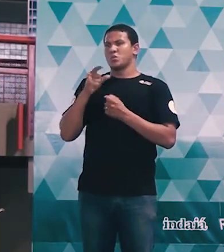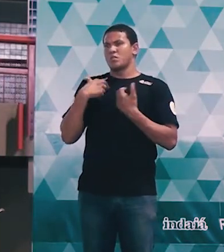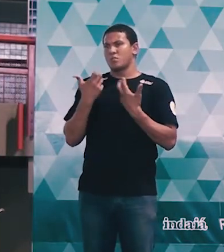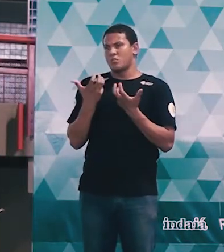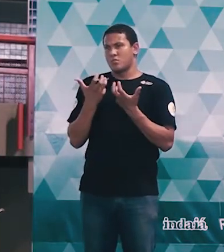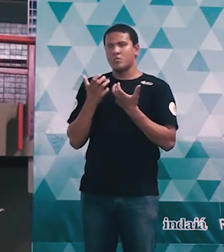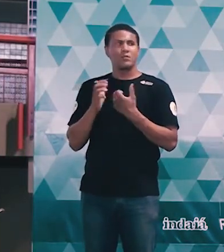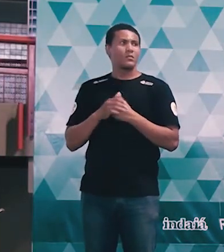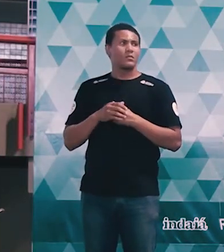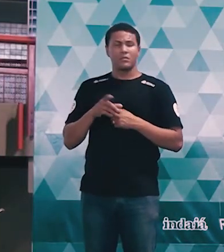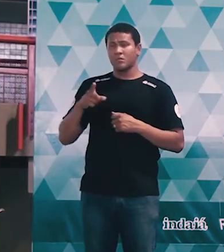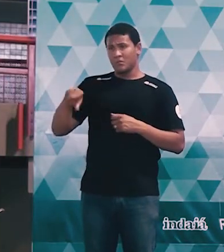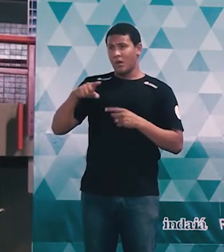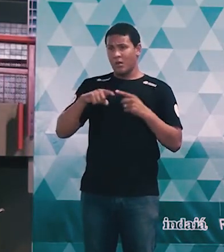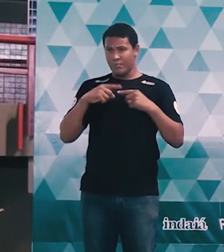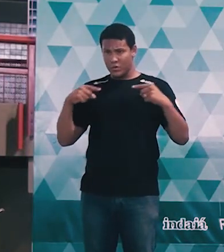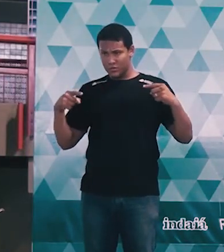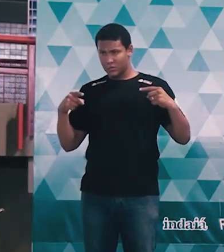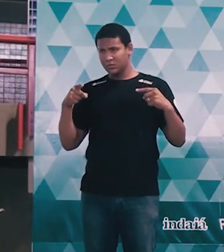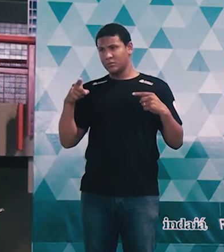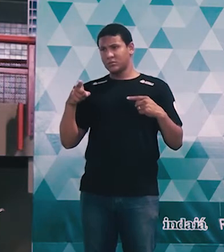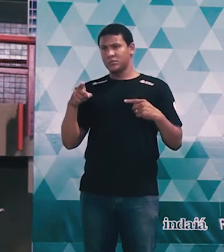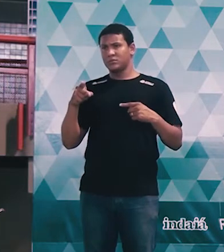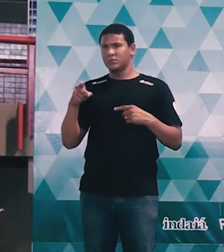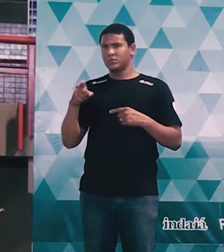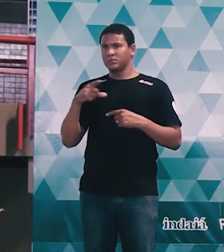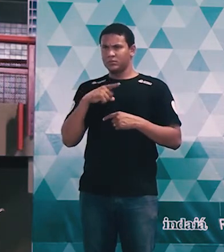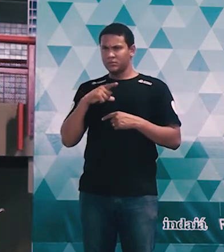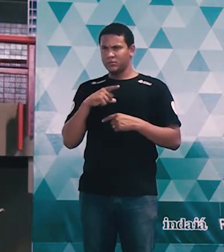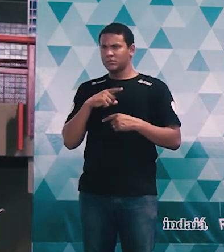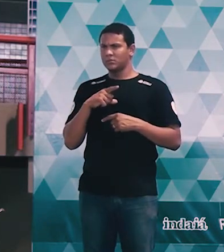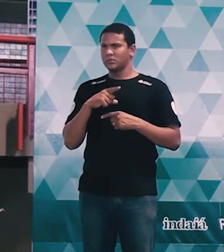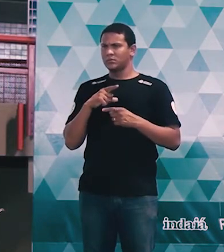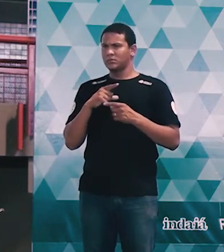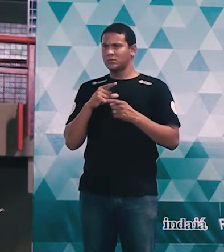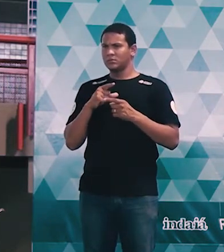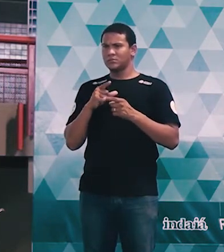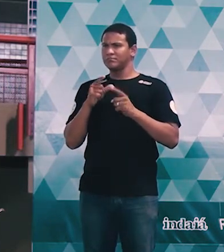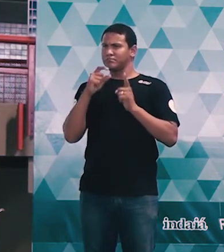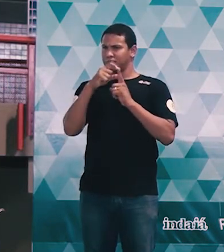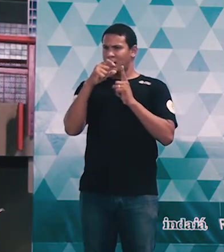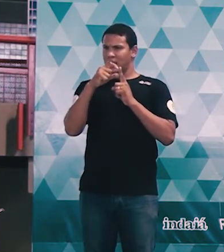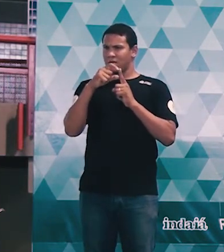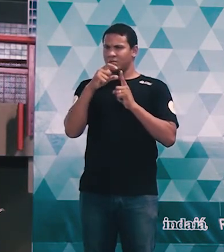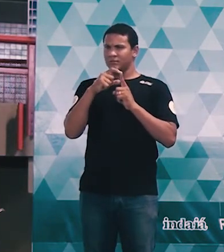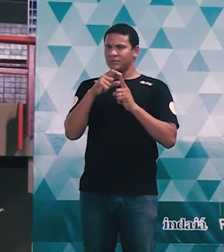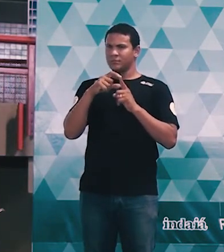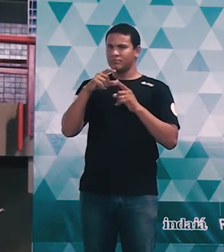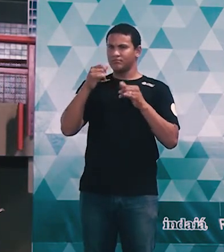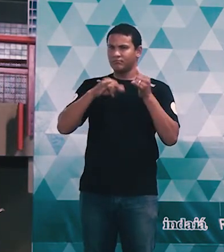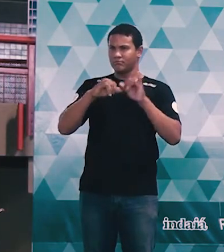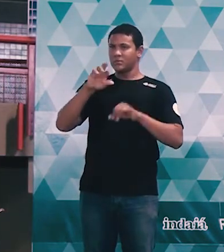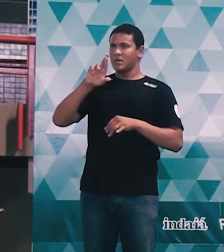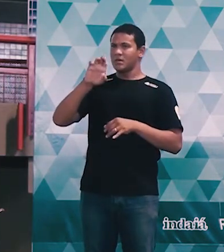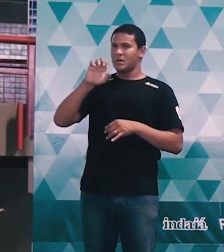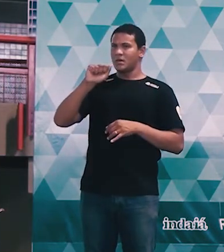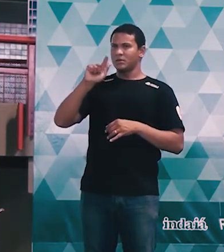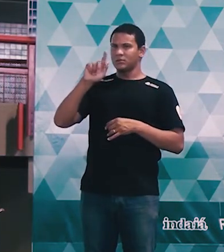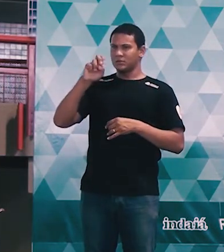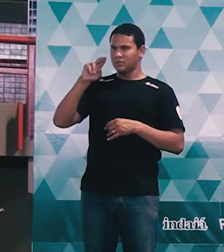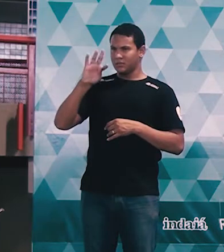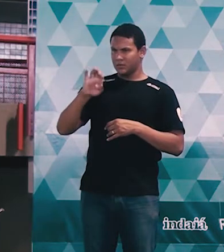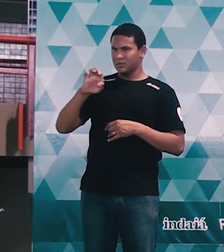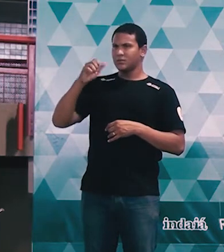de vocês? Eu queria que vocês fizessem o seguinte, ó, onde tem escrito assim, ó, reagente 1, você puxa uma setinha